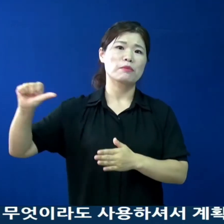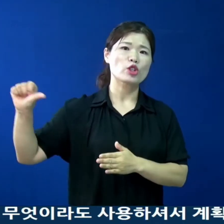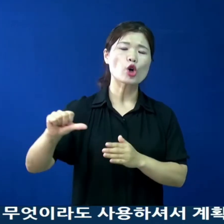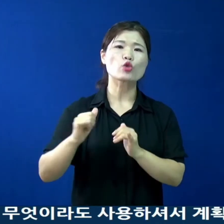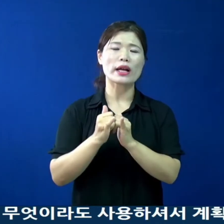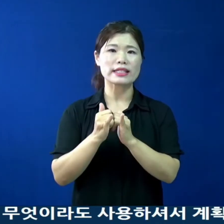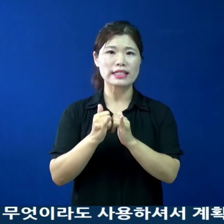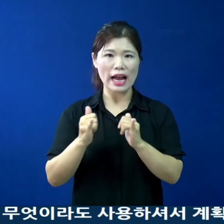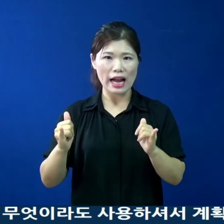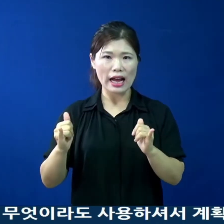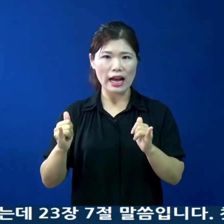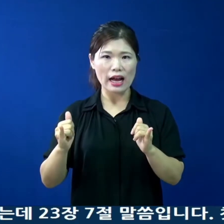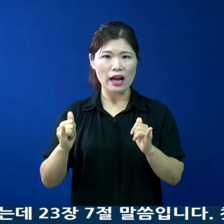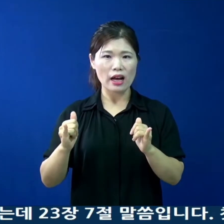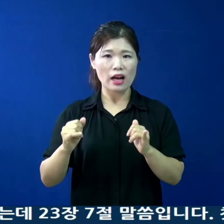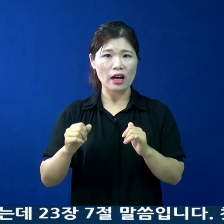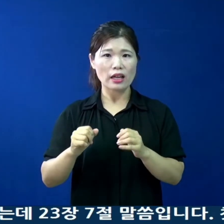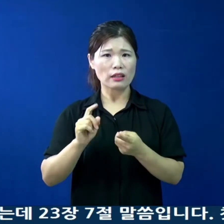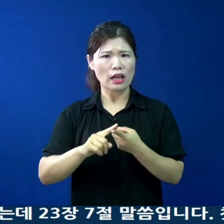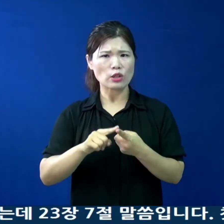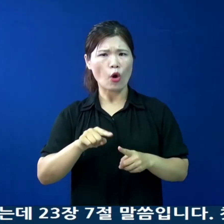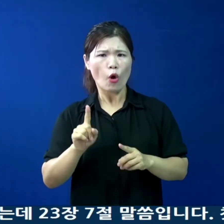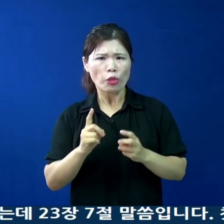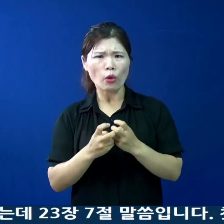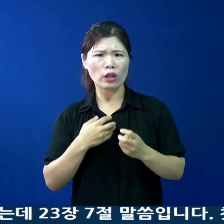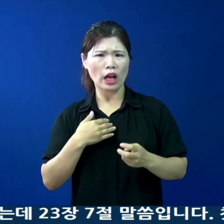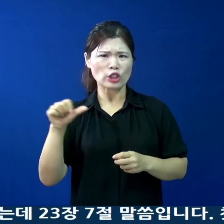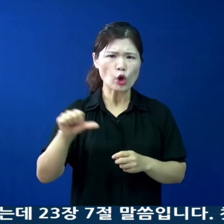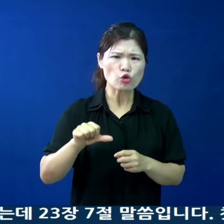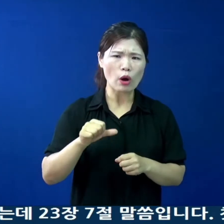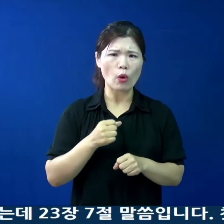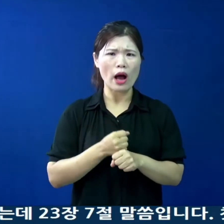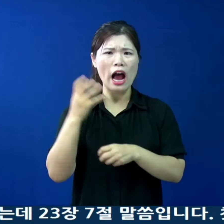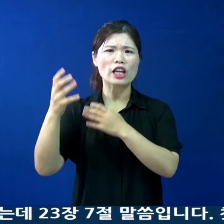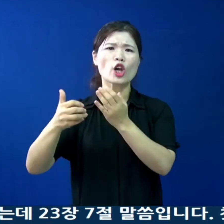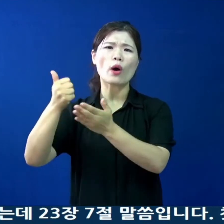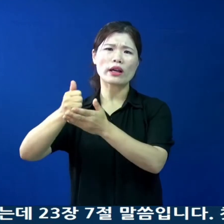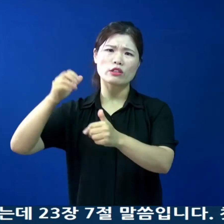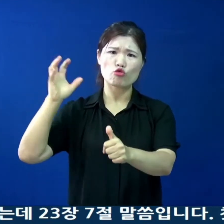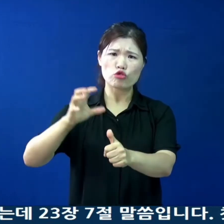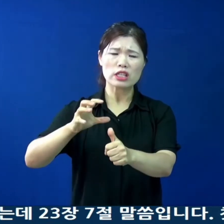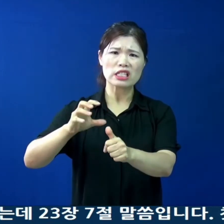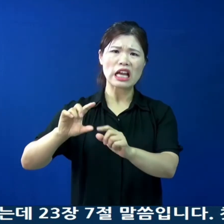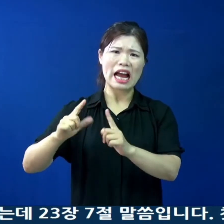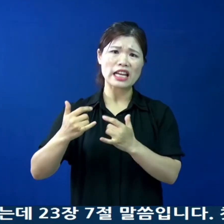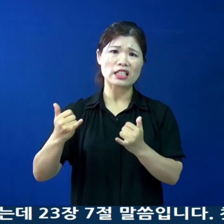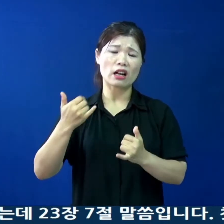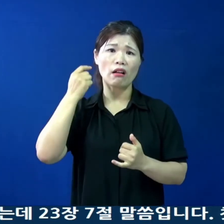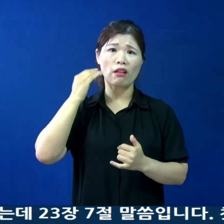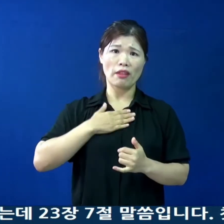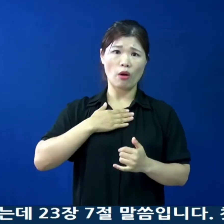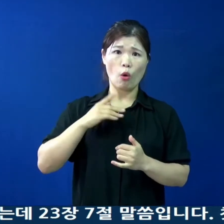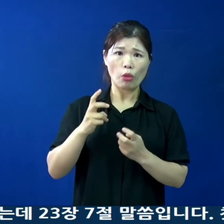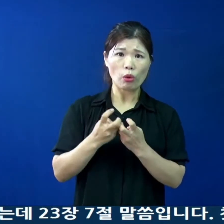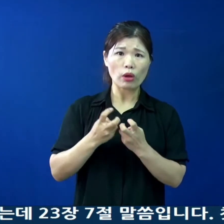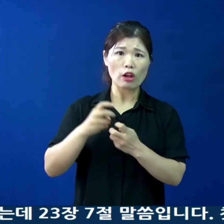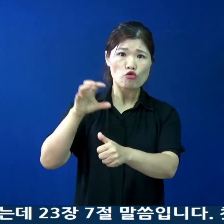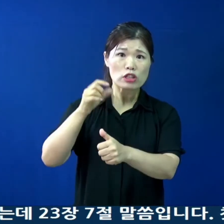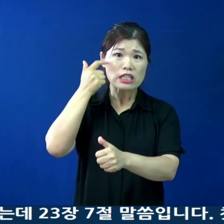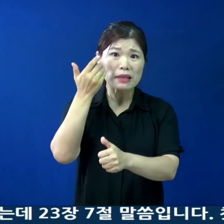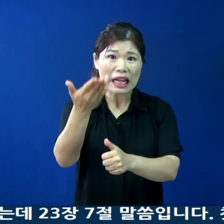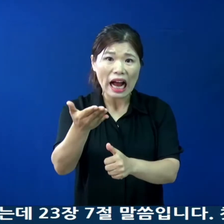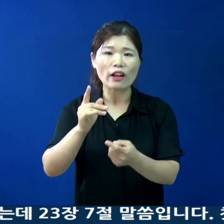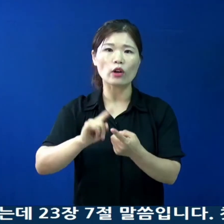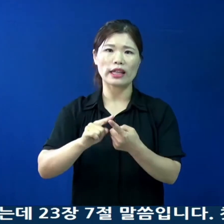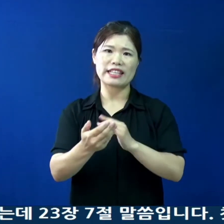내가 어찌 저주하며 여호와께서 꾸짖지 않으신 자를 내가 어찌 꾸짖으랴. 이것이 바로 첫